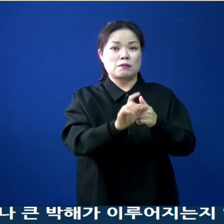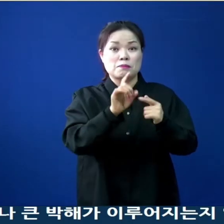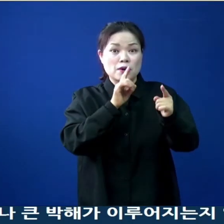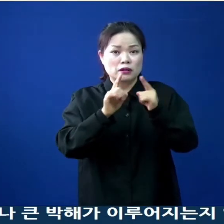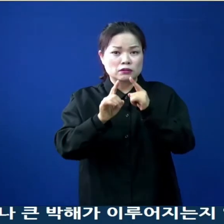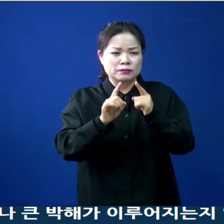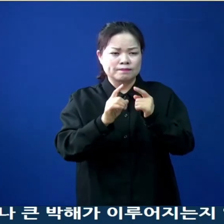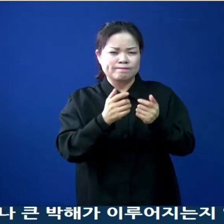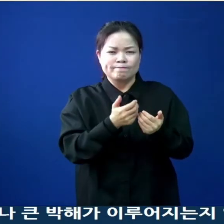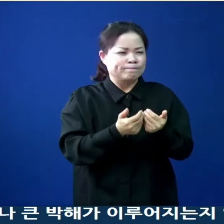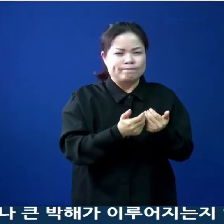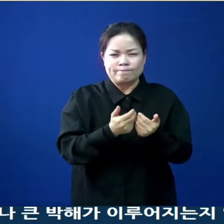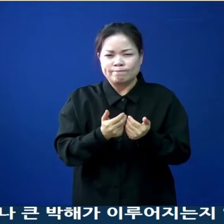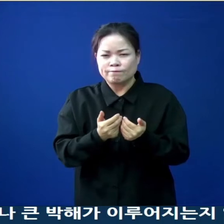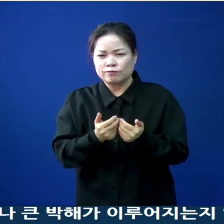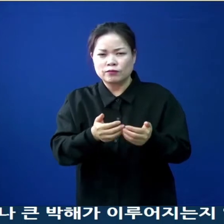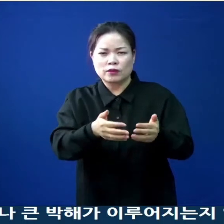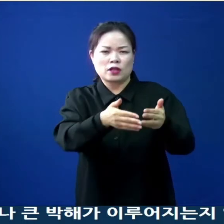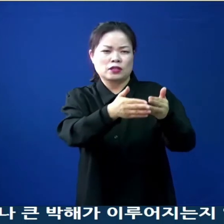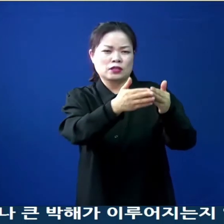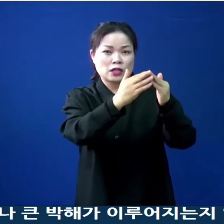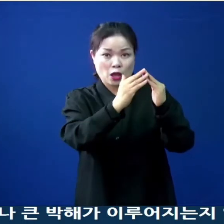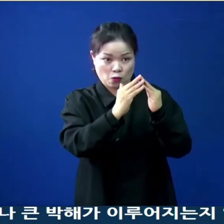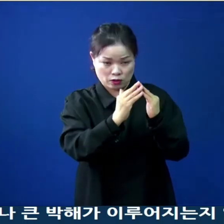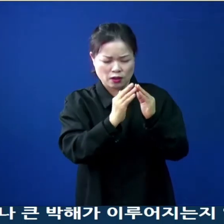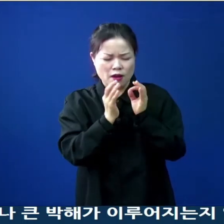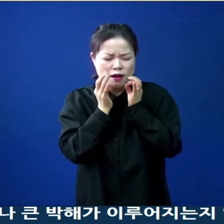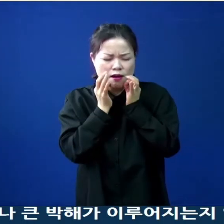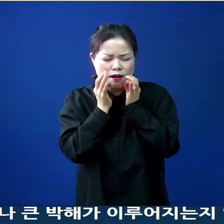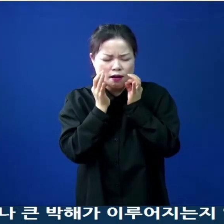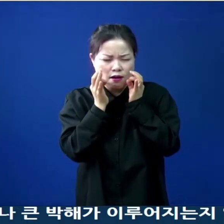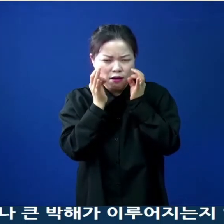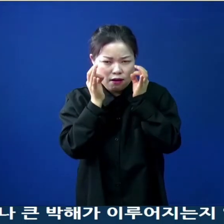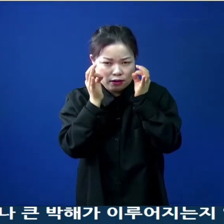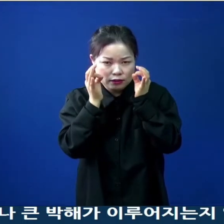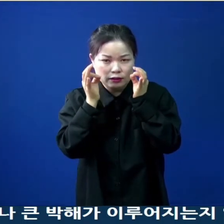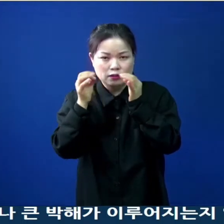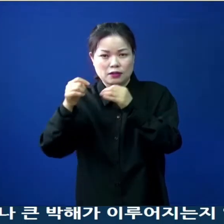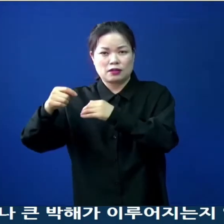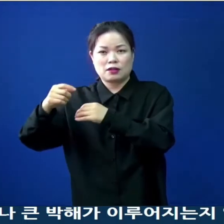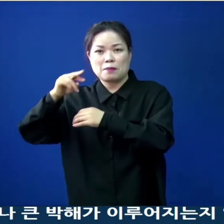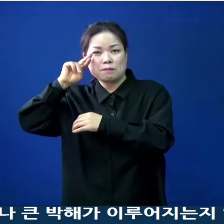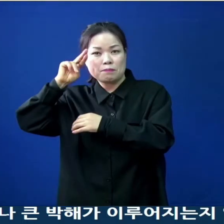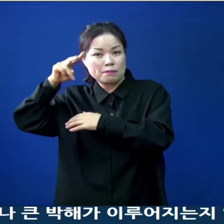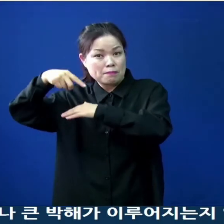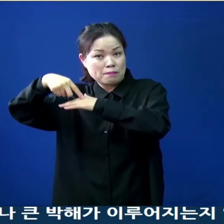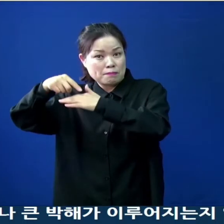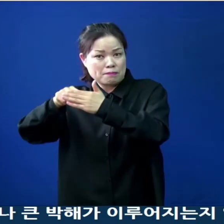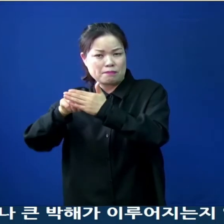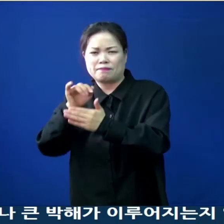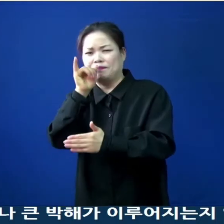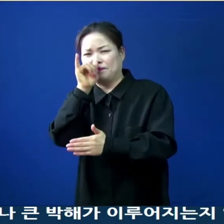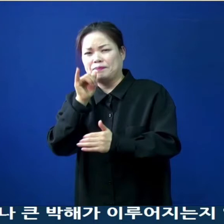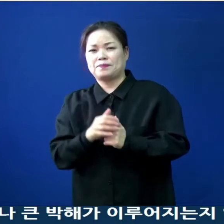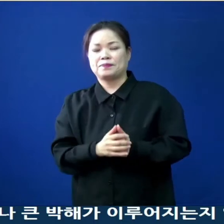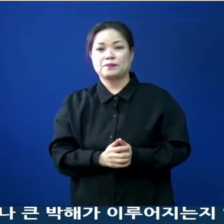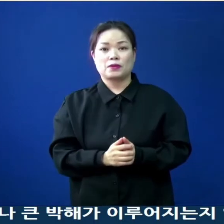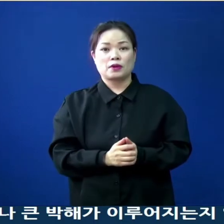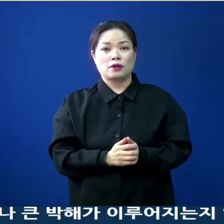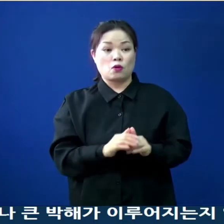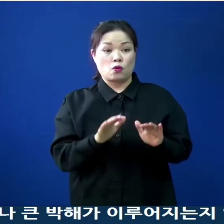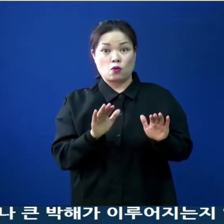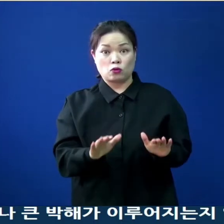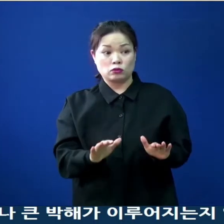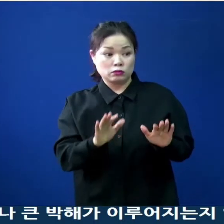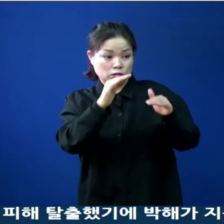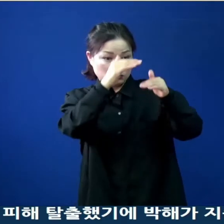말씀으로 흔들리지 않도록 세워가야 한다는 간절한 마음이 그 마음 가운데 있었다는 것이죠. 오늘